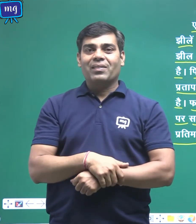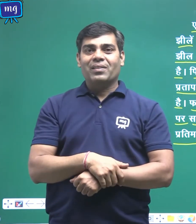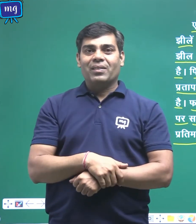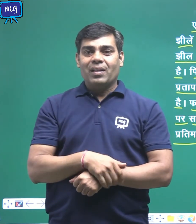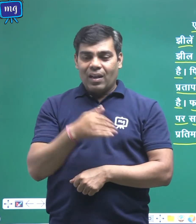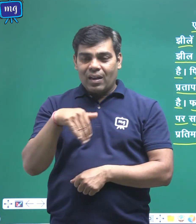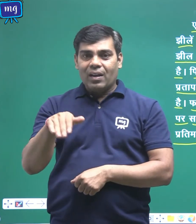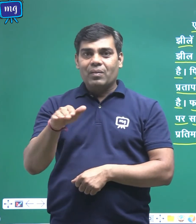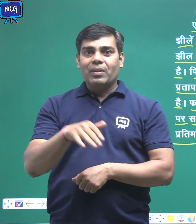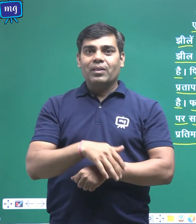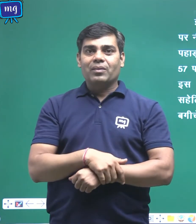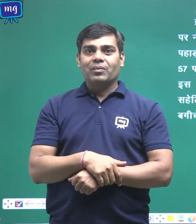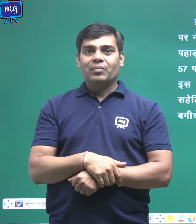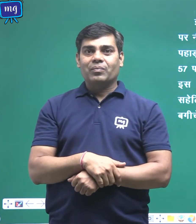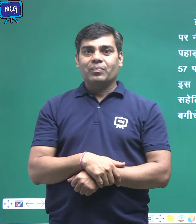आगे बढ़े।